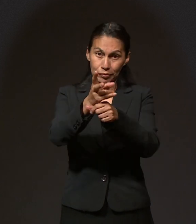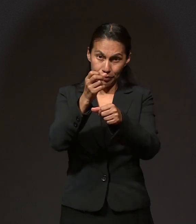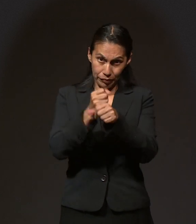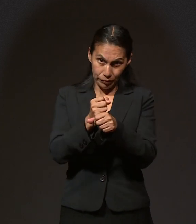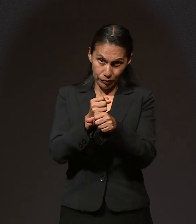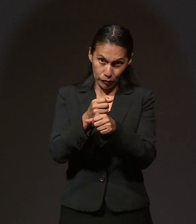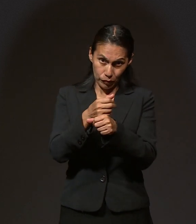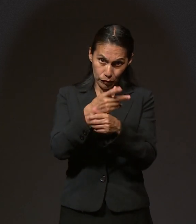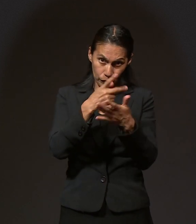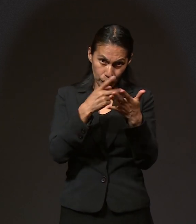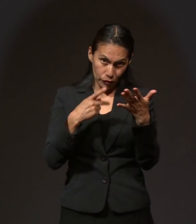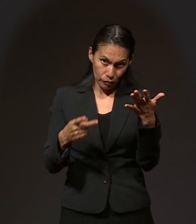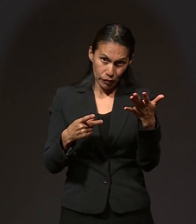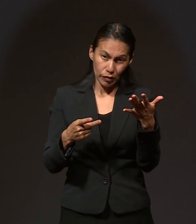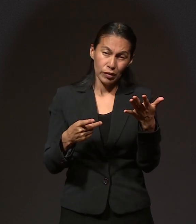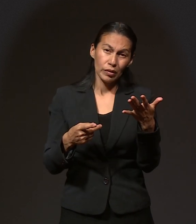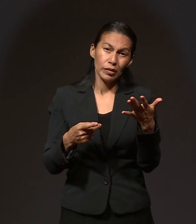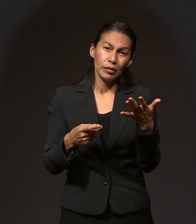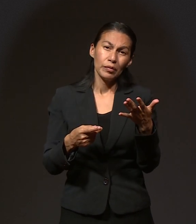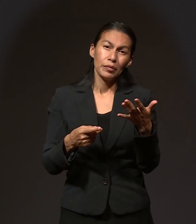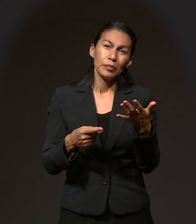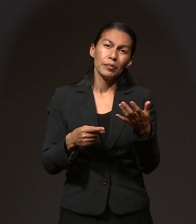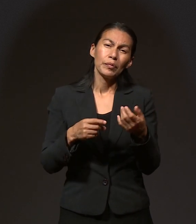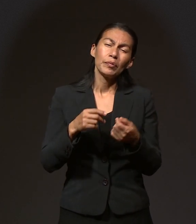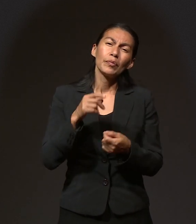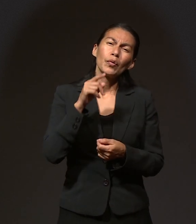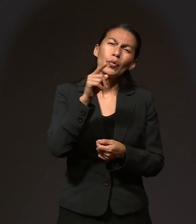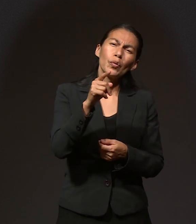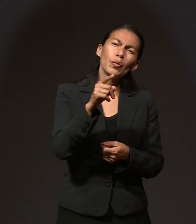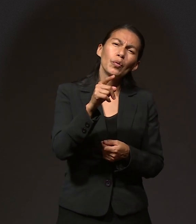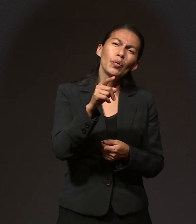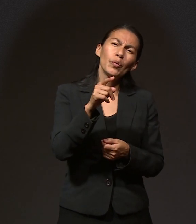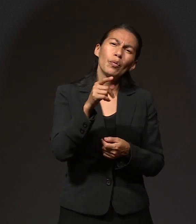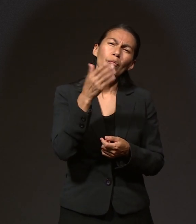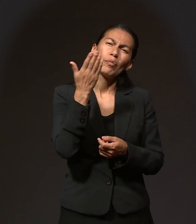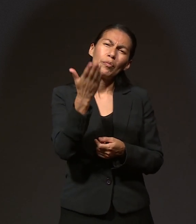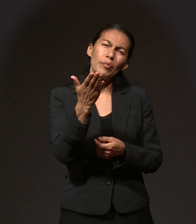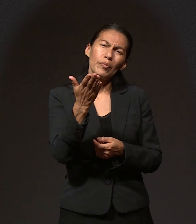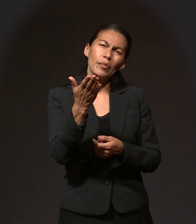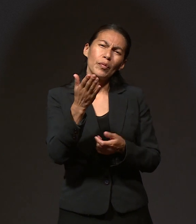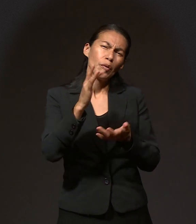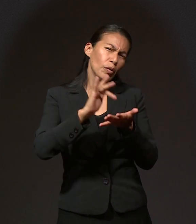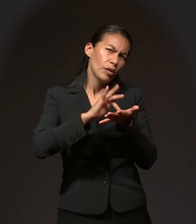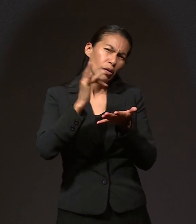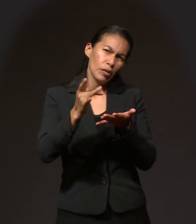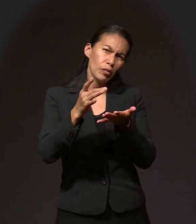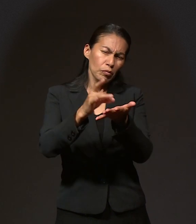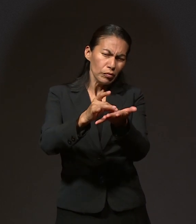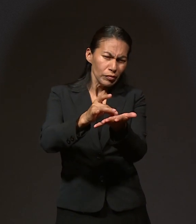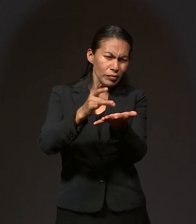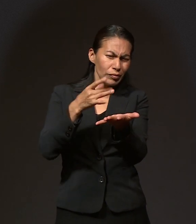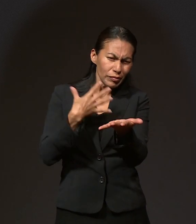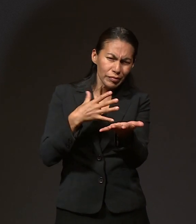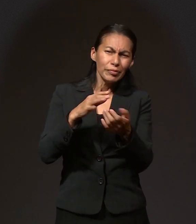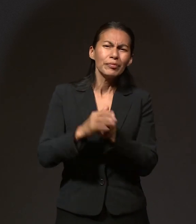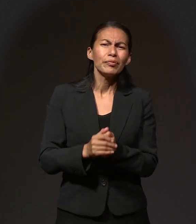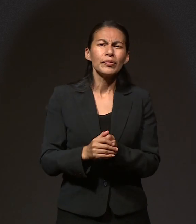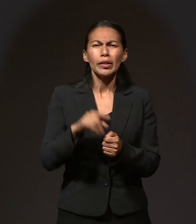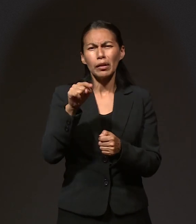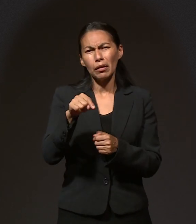invito a enviar tus pedidos de oración a los medios que están pasando en pantalla y a través de ellos también